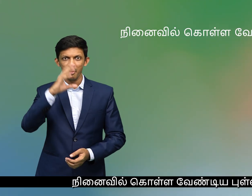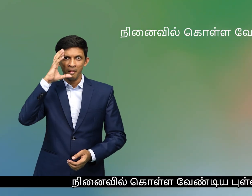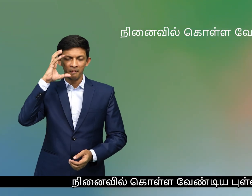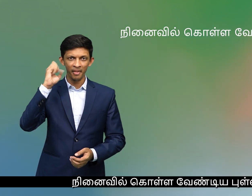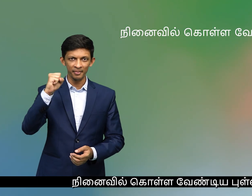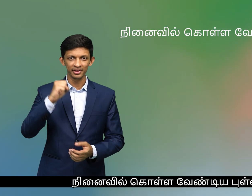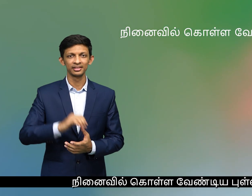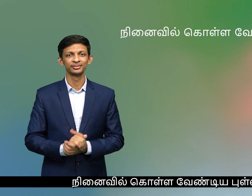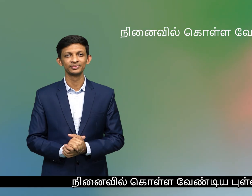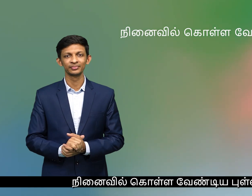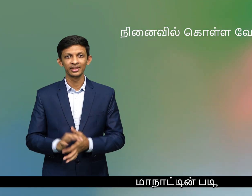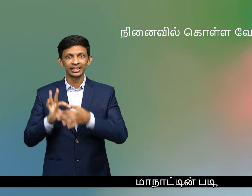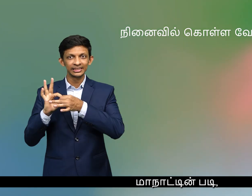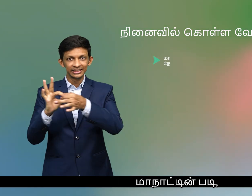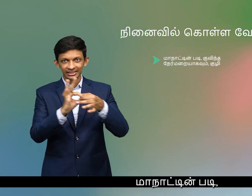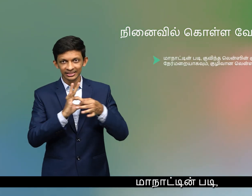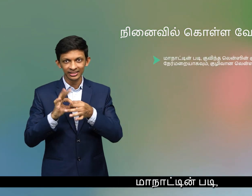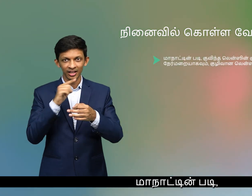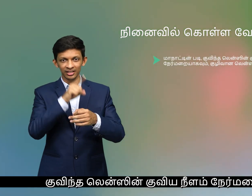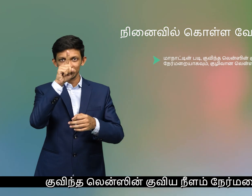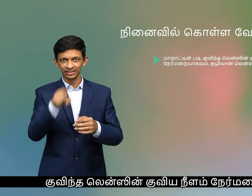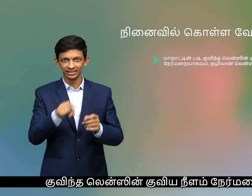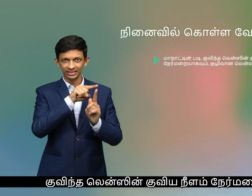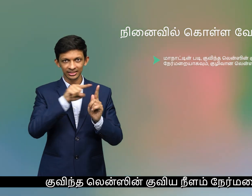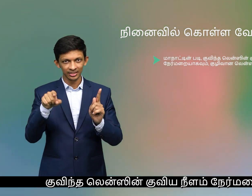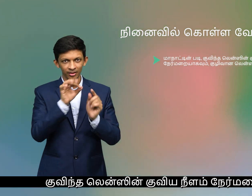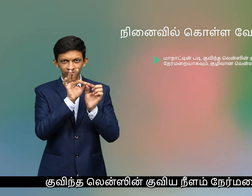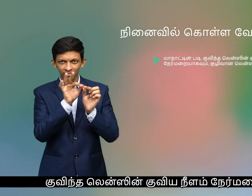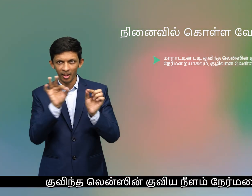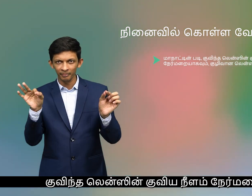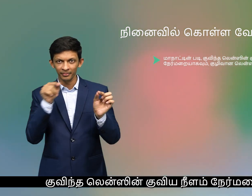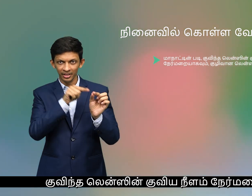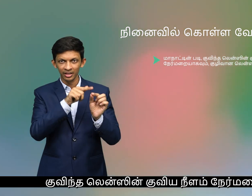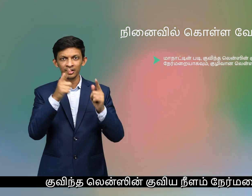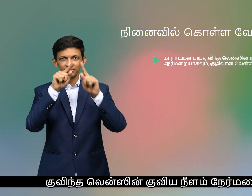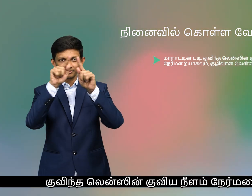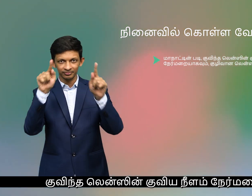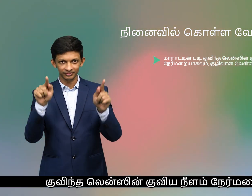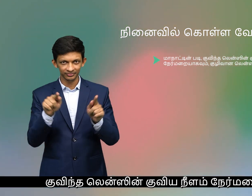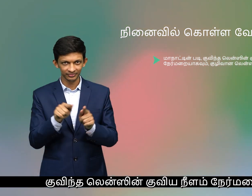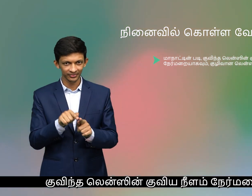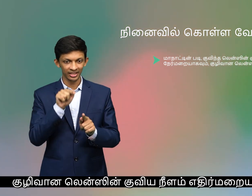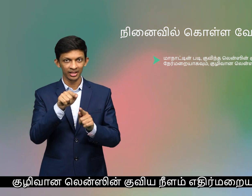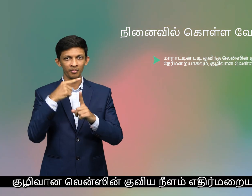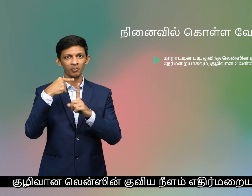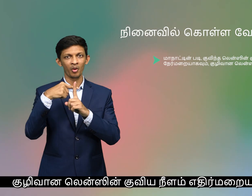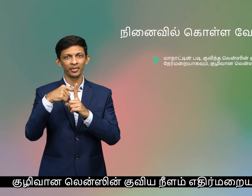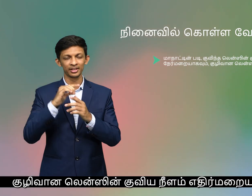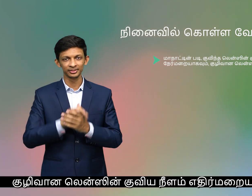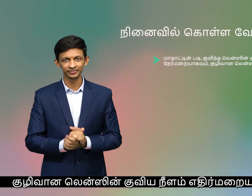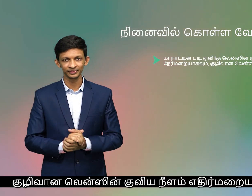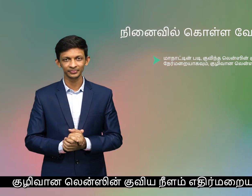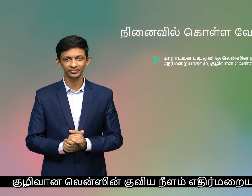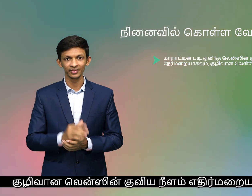நினைவில் வைத்துக் கொள்ளுங்கள். குறியீட்டின்படி குவிவு வில்லையின் குவிய நீளம் நேர்மறையாகவும் குழிவு